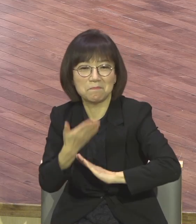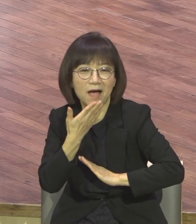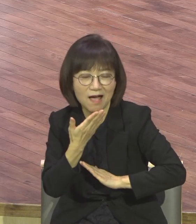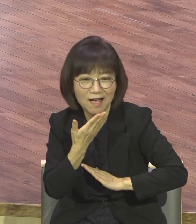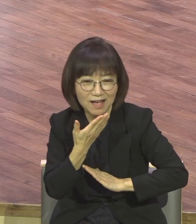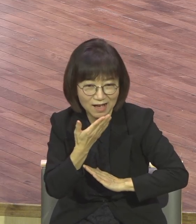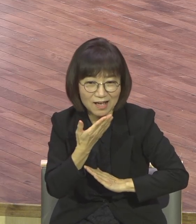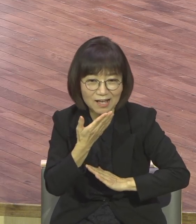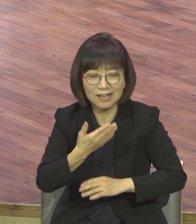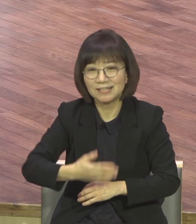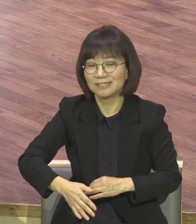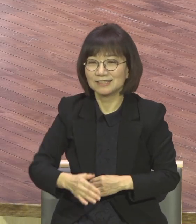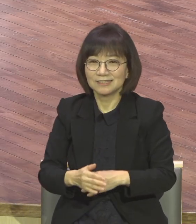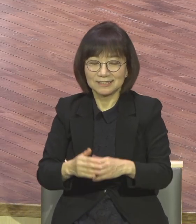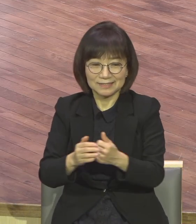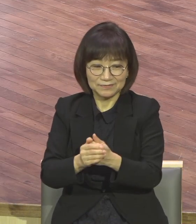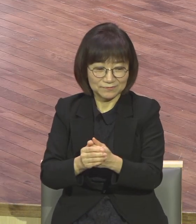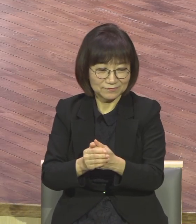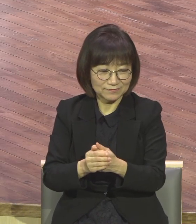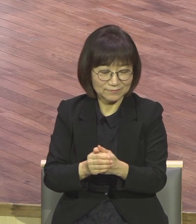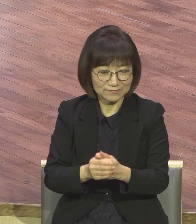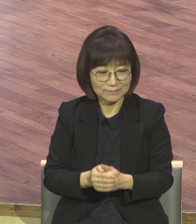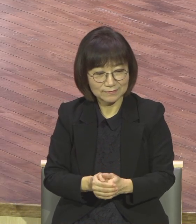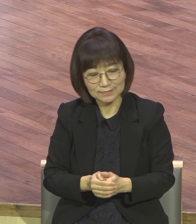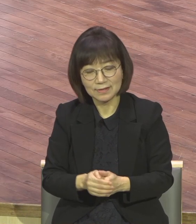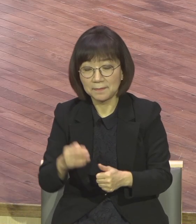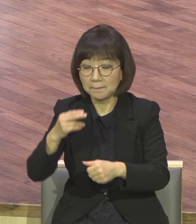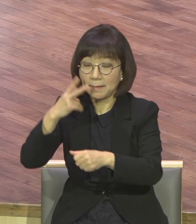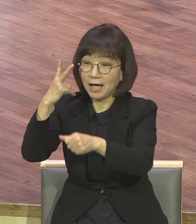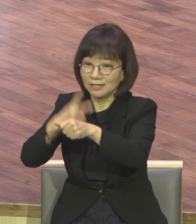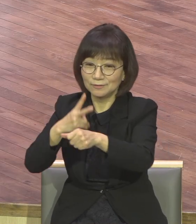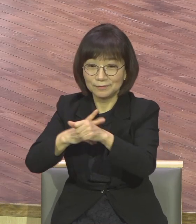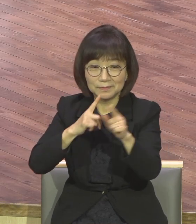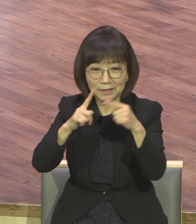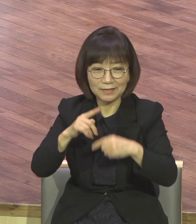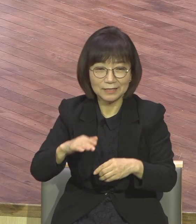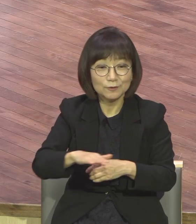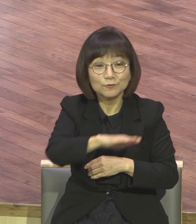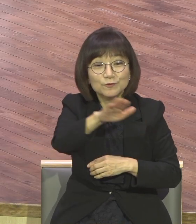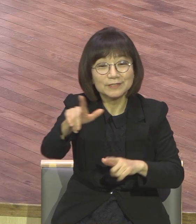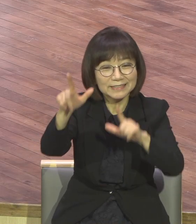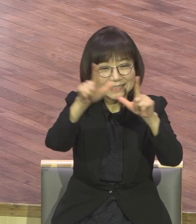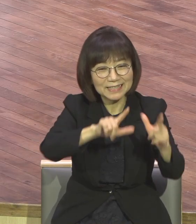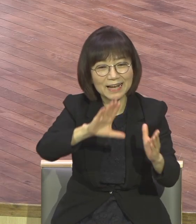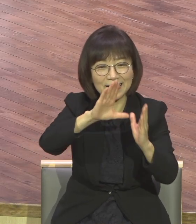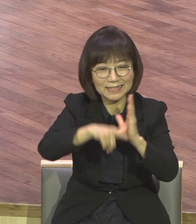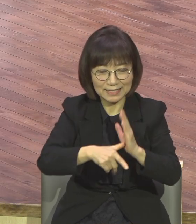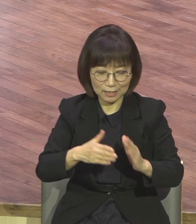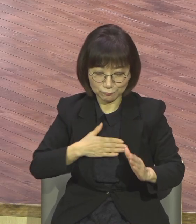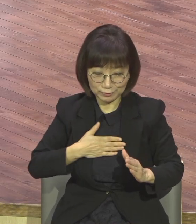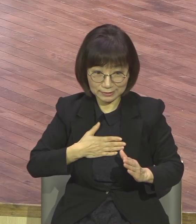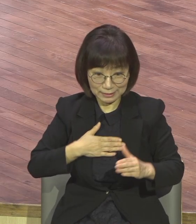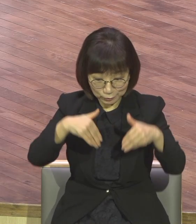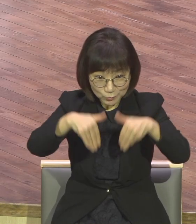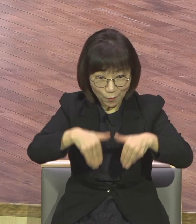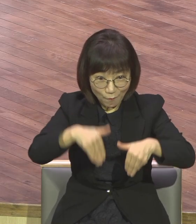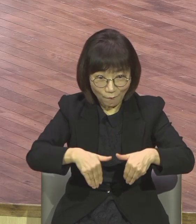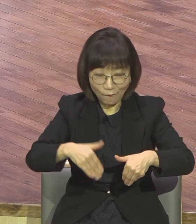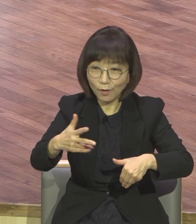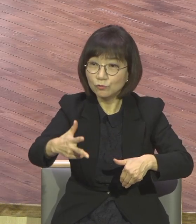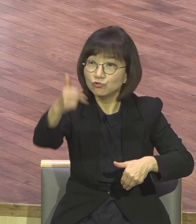바울은 우리의 삶이 어떤 주인을 만나느냐에 따라서 크게 좌우된다라고